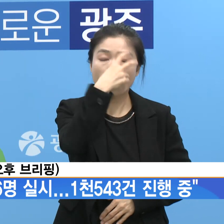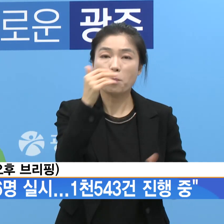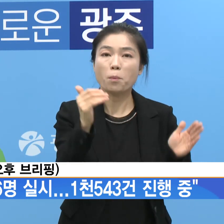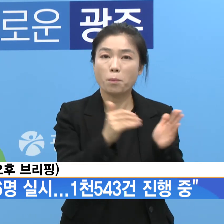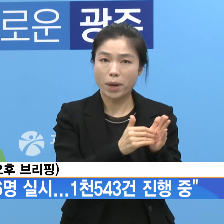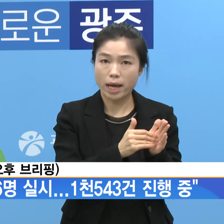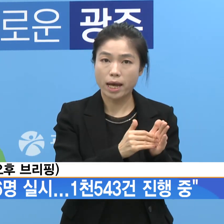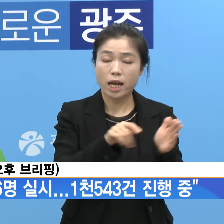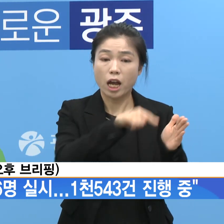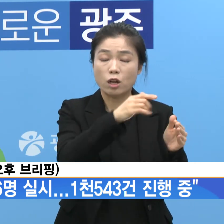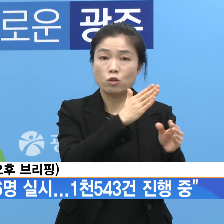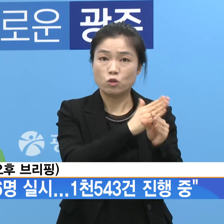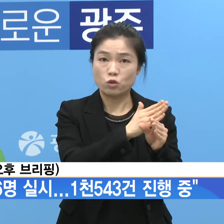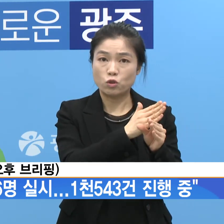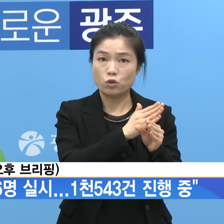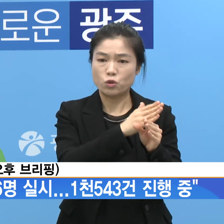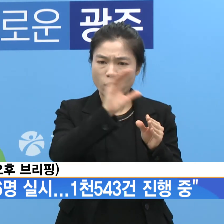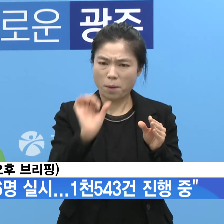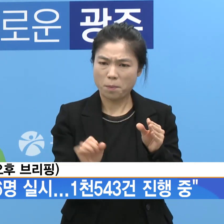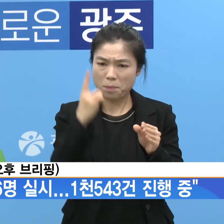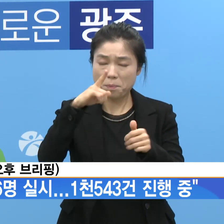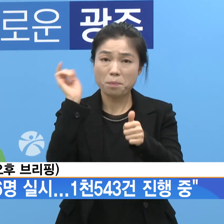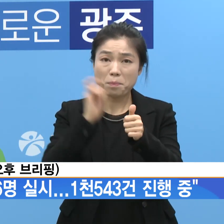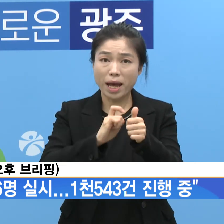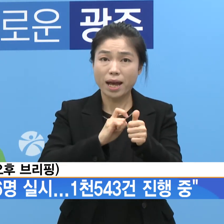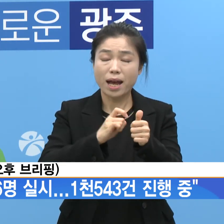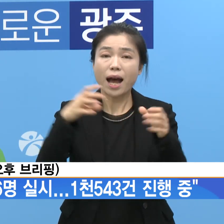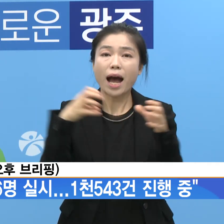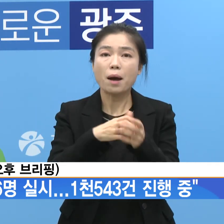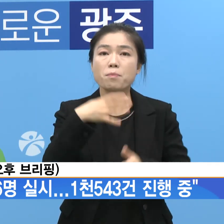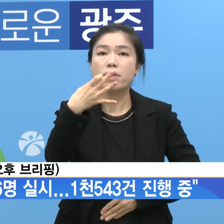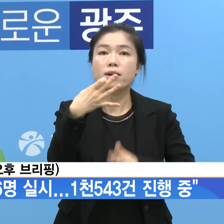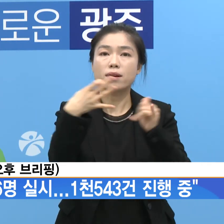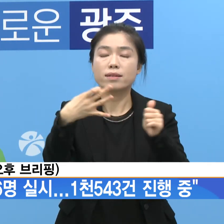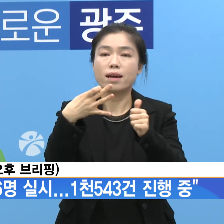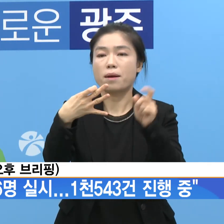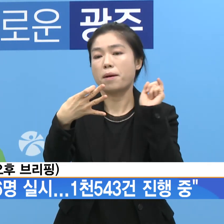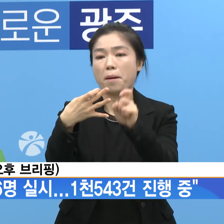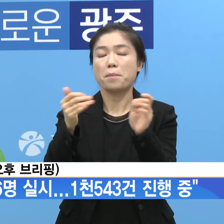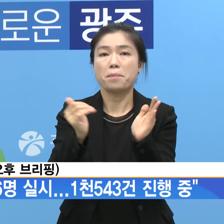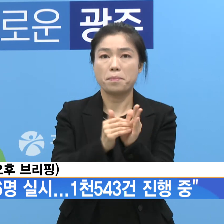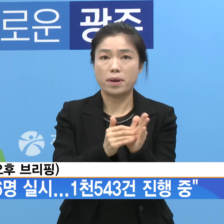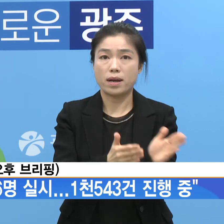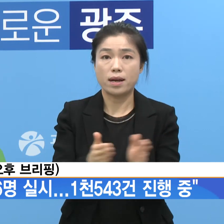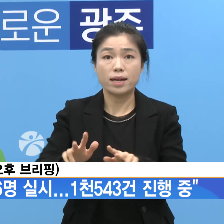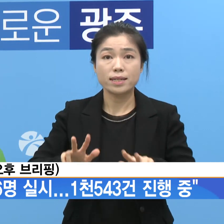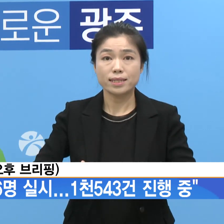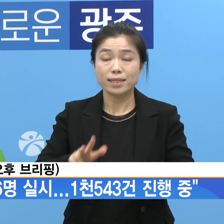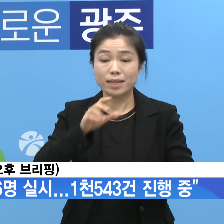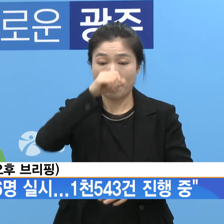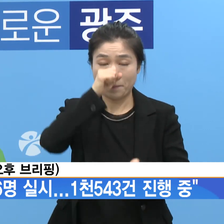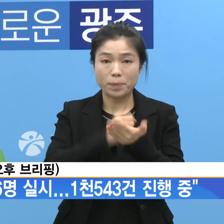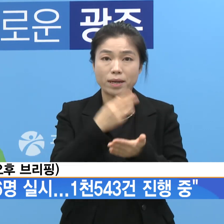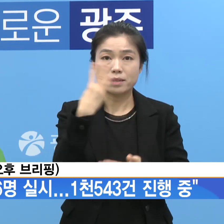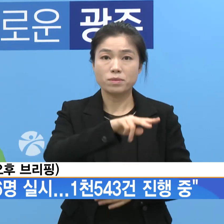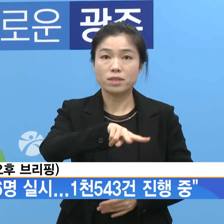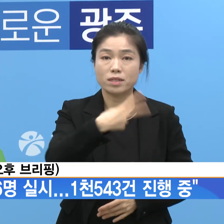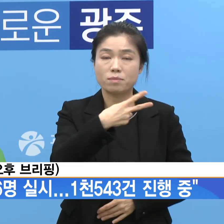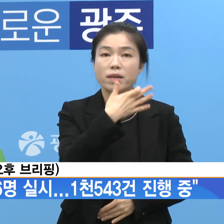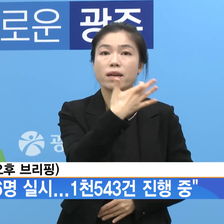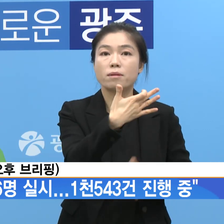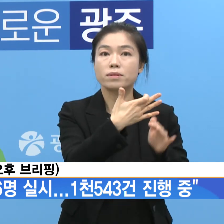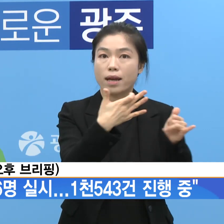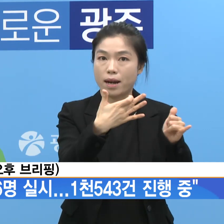했구요 그중에서 지표 앉아 포함해서 14명이 양 아 양성으로 확진 됐구요 지금 음성으로 는 3219